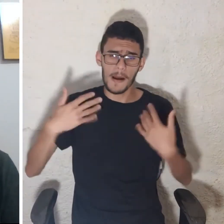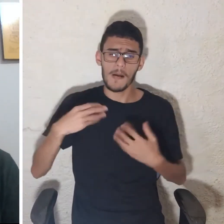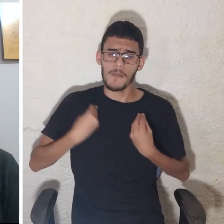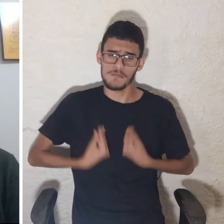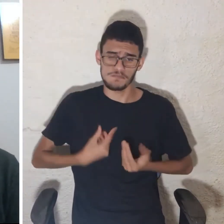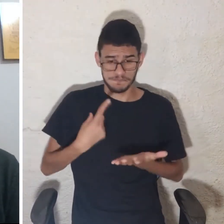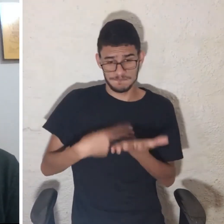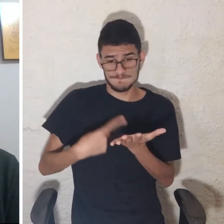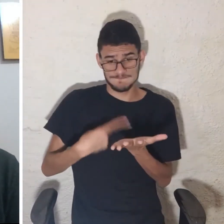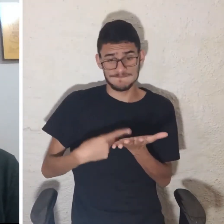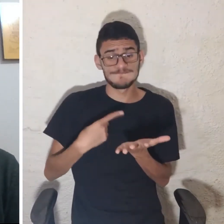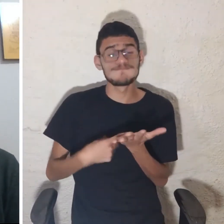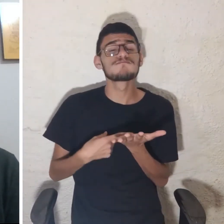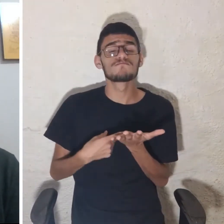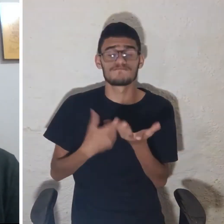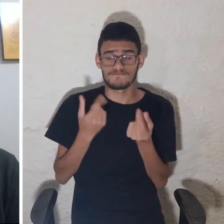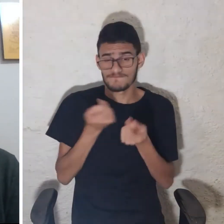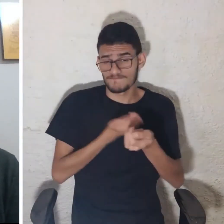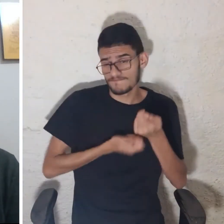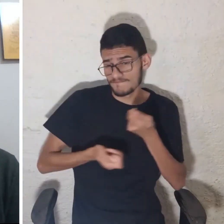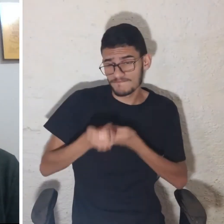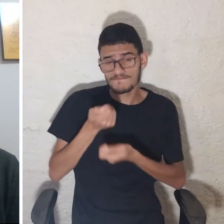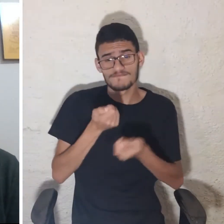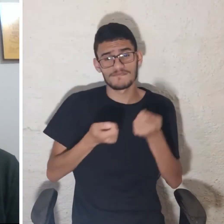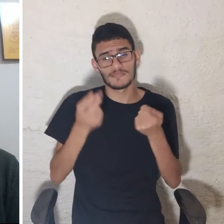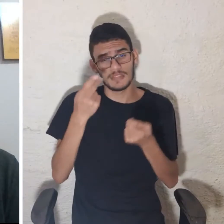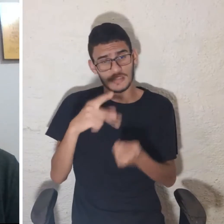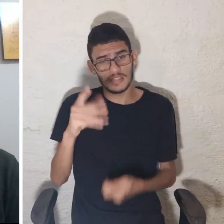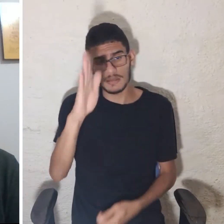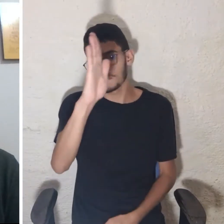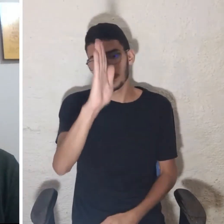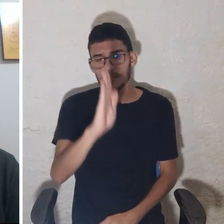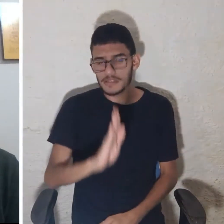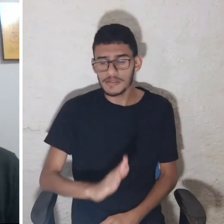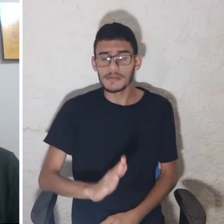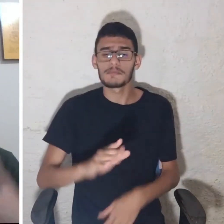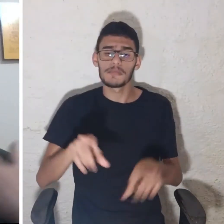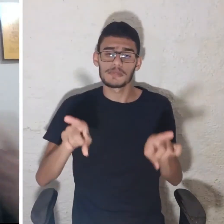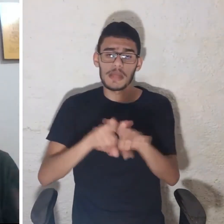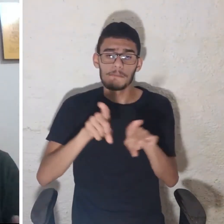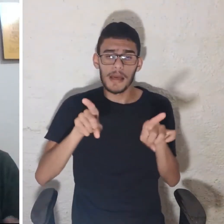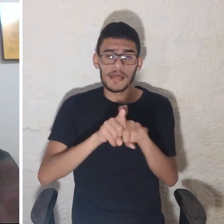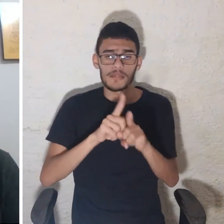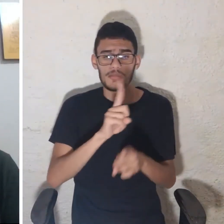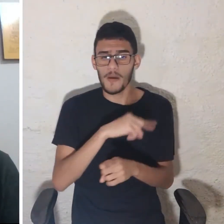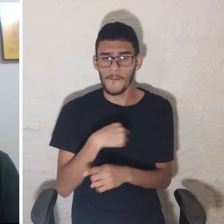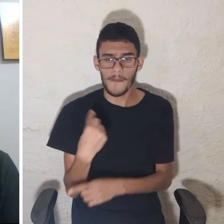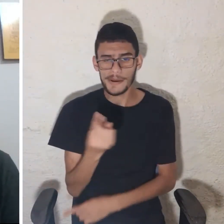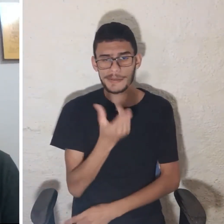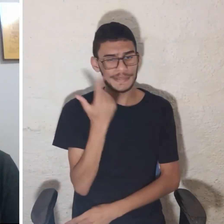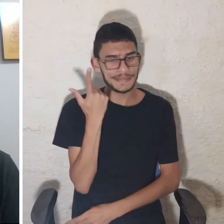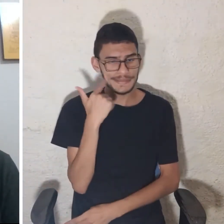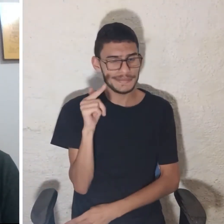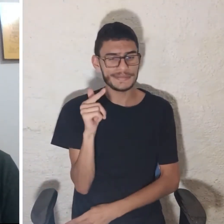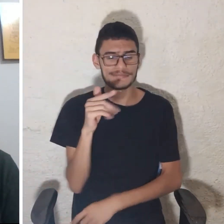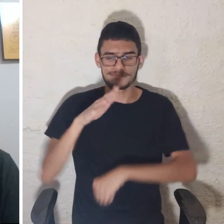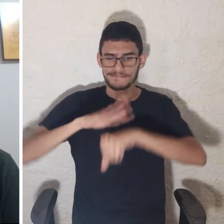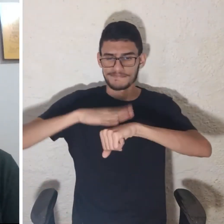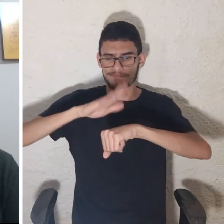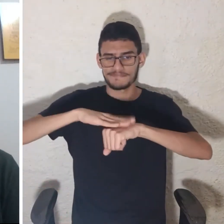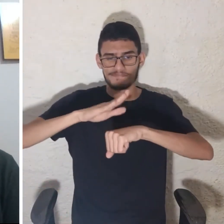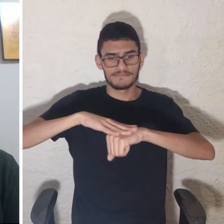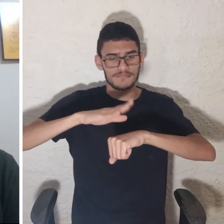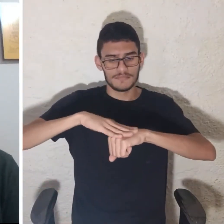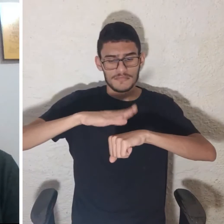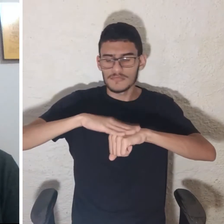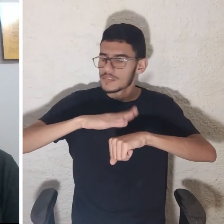grandes parceiros, né, econômicos, comerciais aqui com o Brasil, e de certa forma a gente também acabou ficando muito